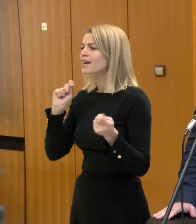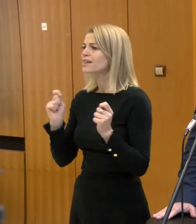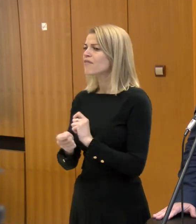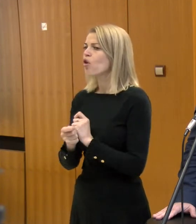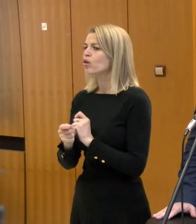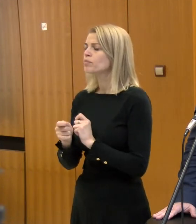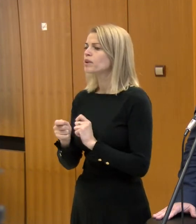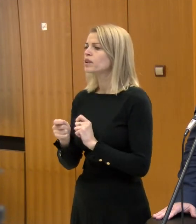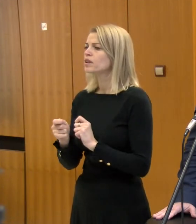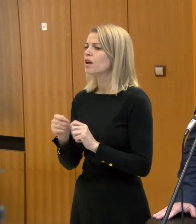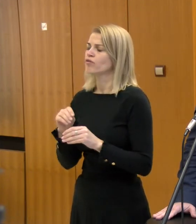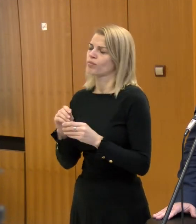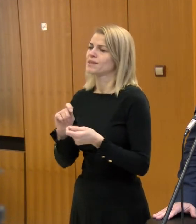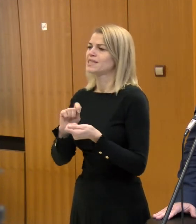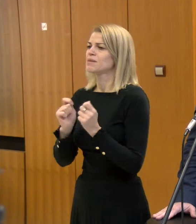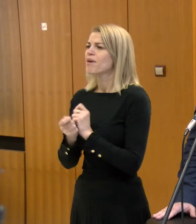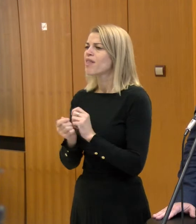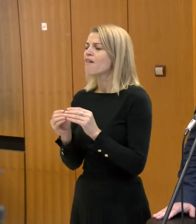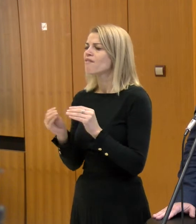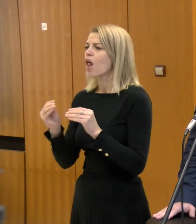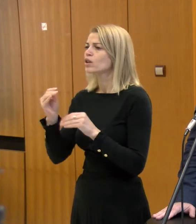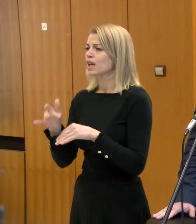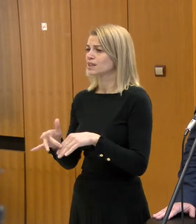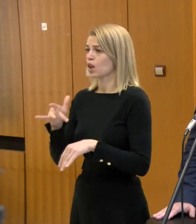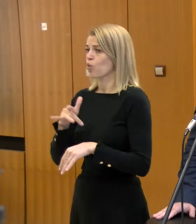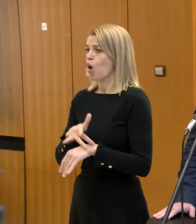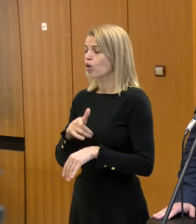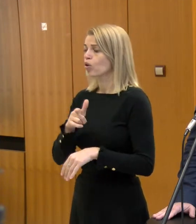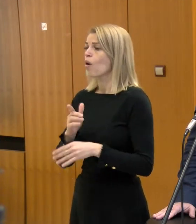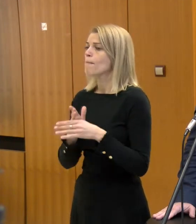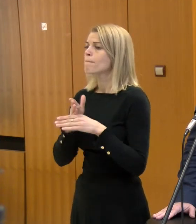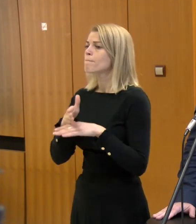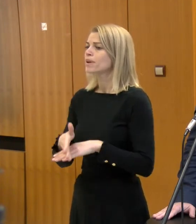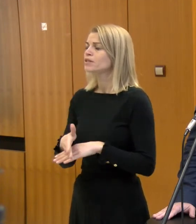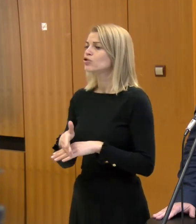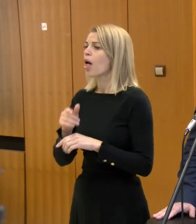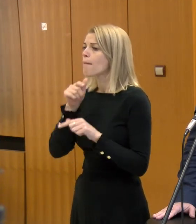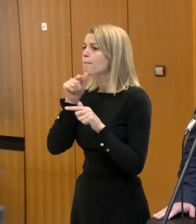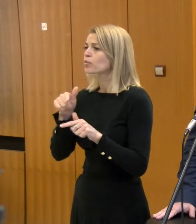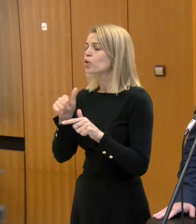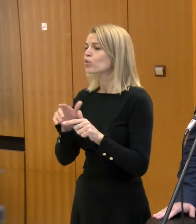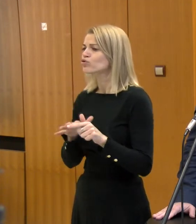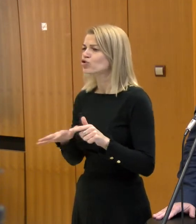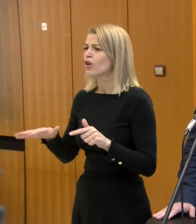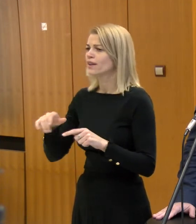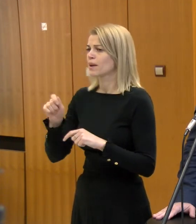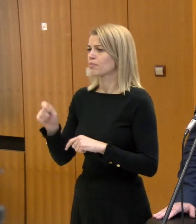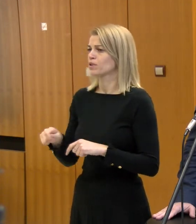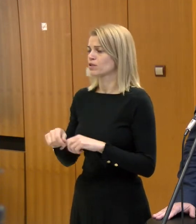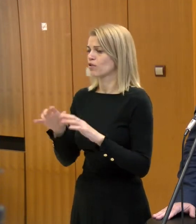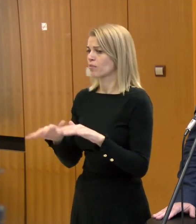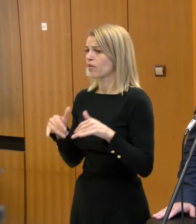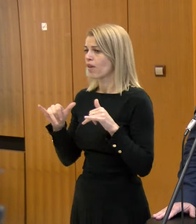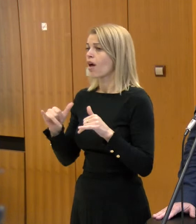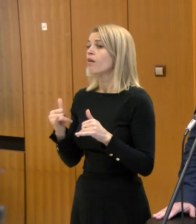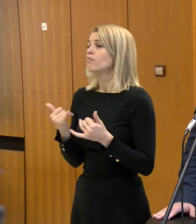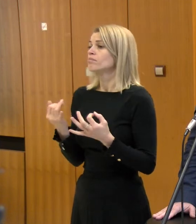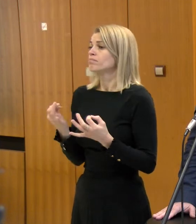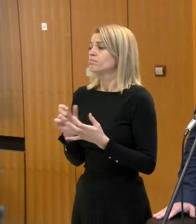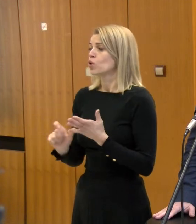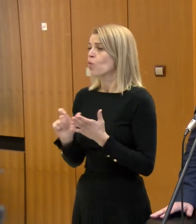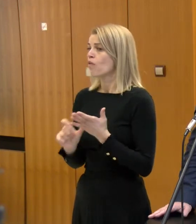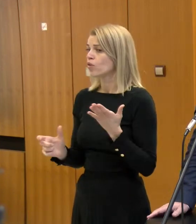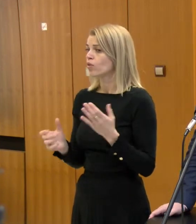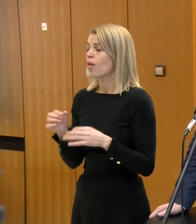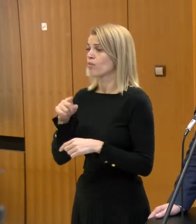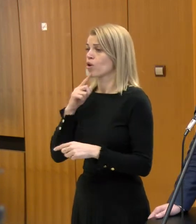reformy alebo zmeny valorizácie dôchodkov, prešla podporou všetkých poslancov v parlamente aj preto, že s